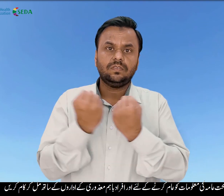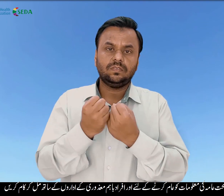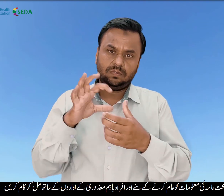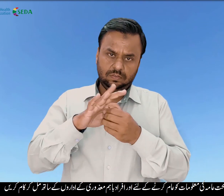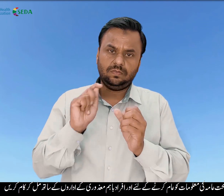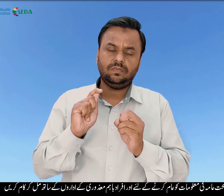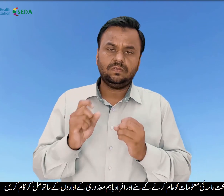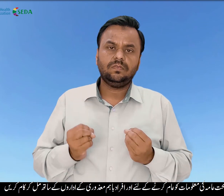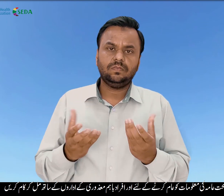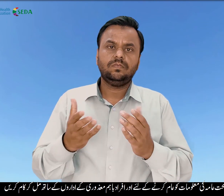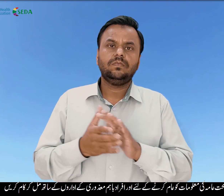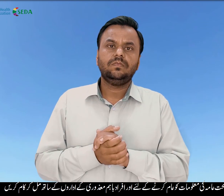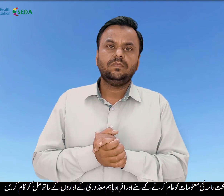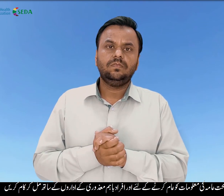کریں۔